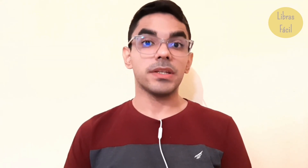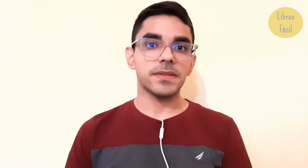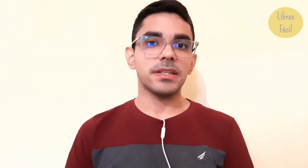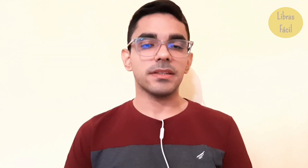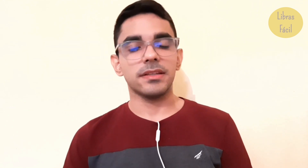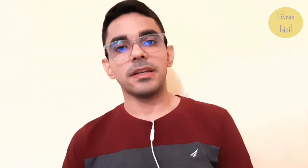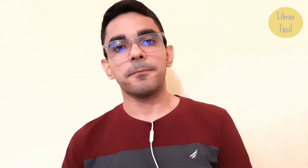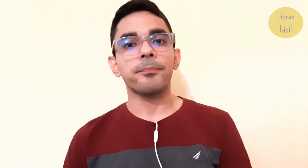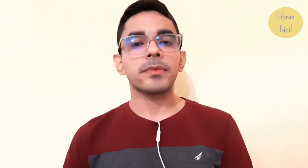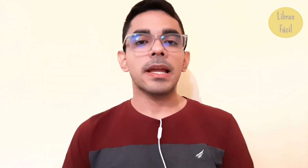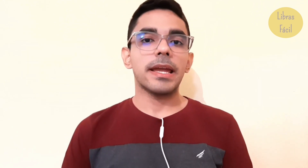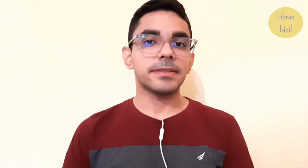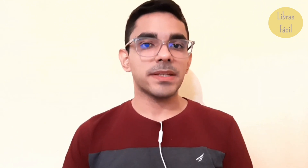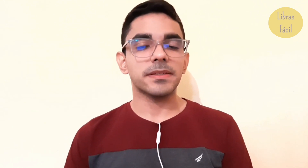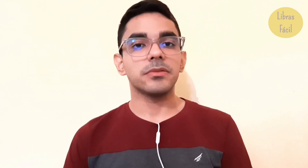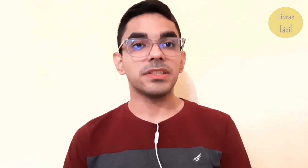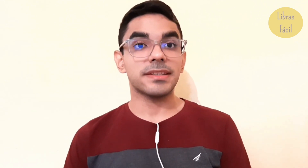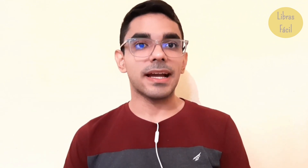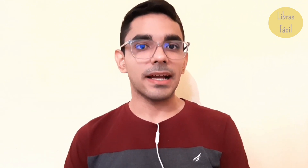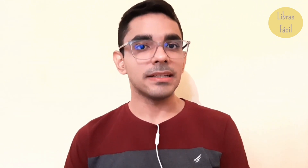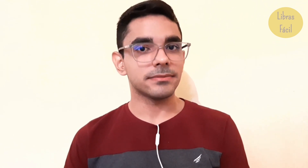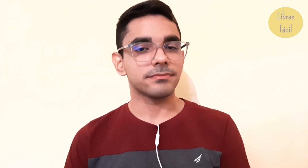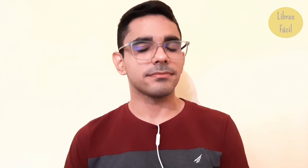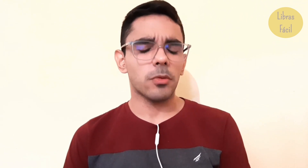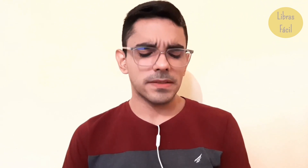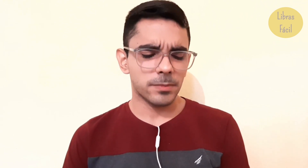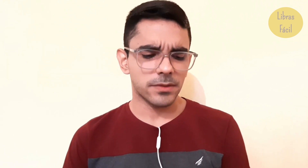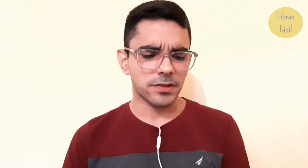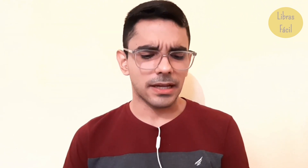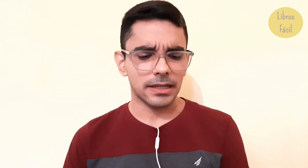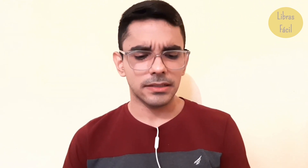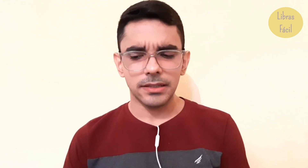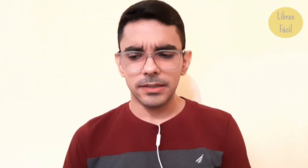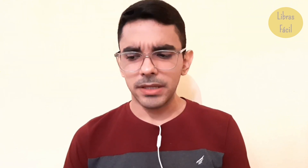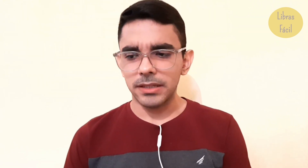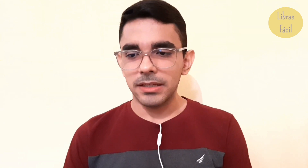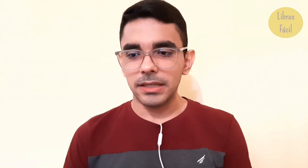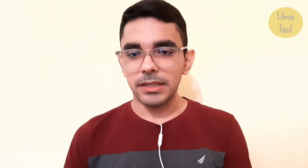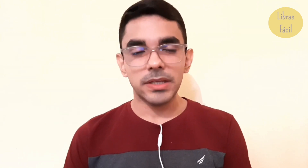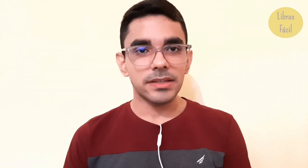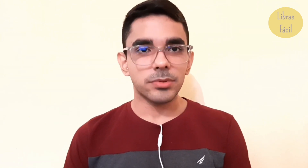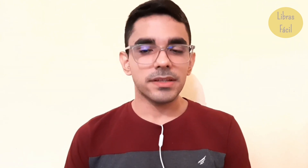e entender é a expressão estar. Como assim a expressão estar? Bem, no inglês, por exemplo,